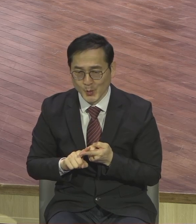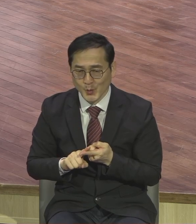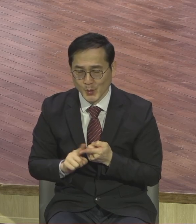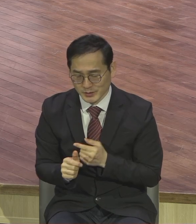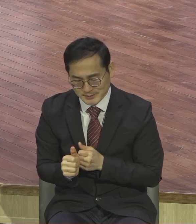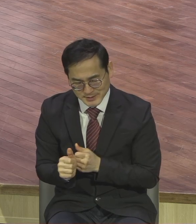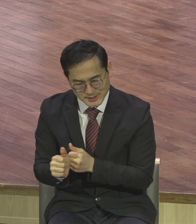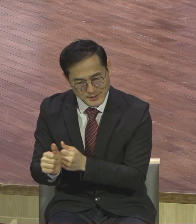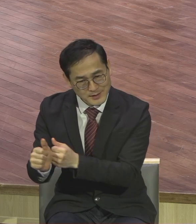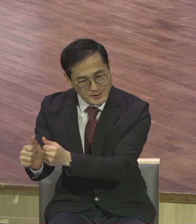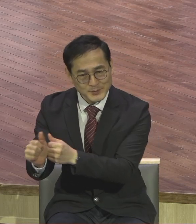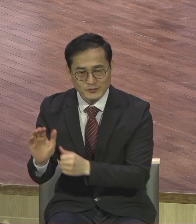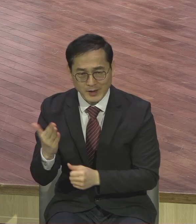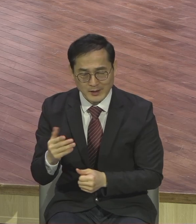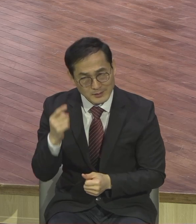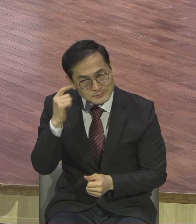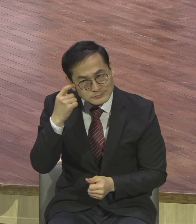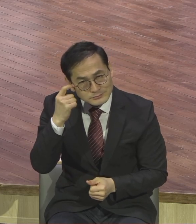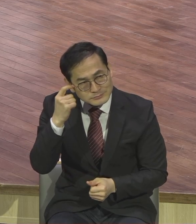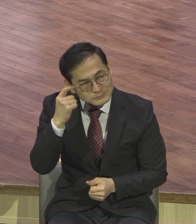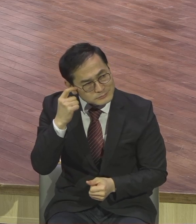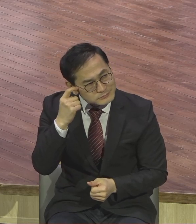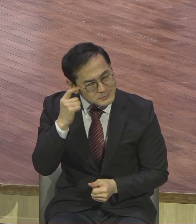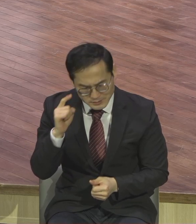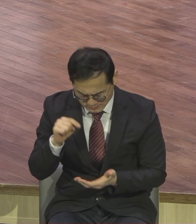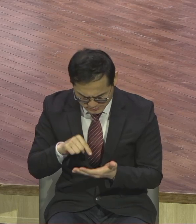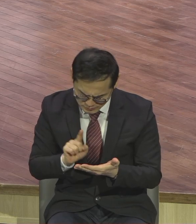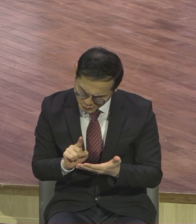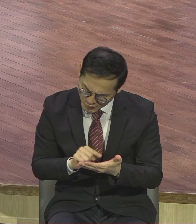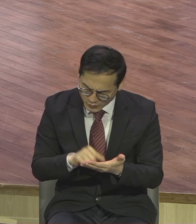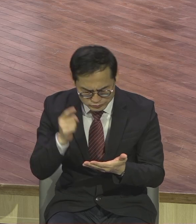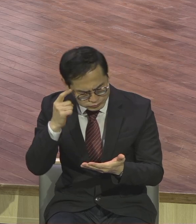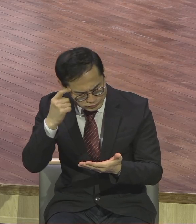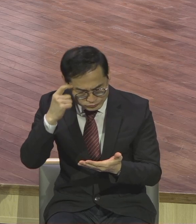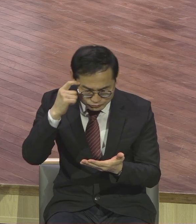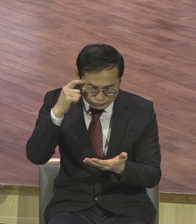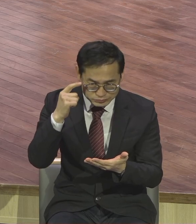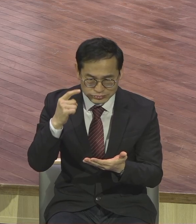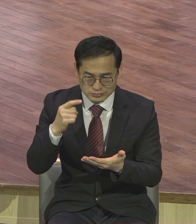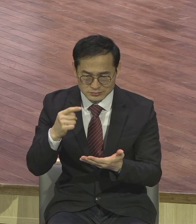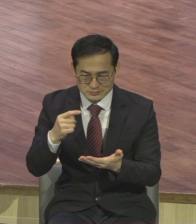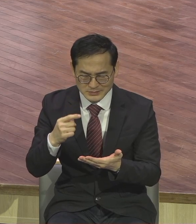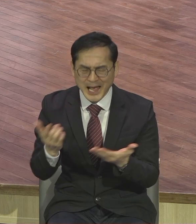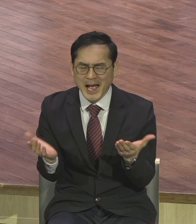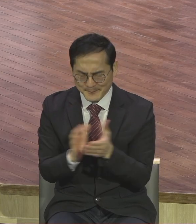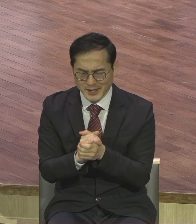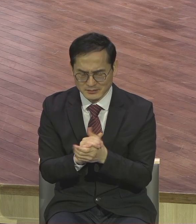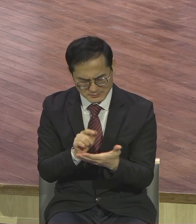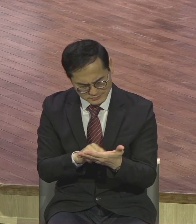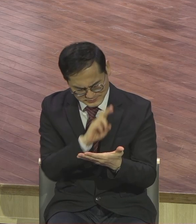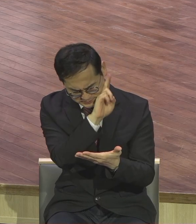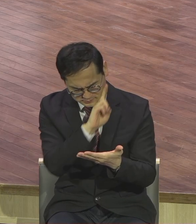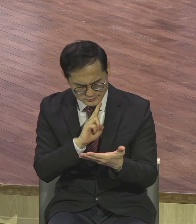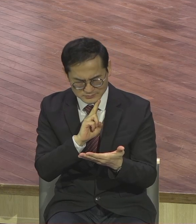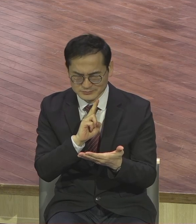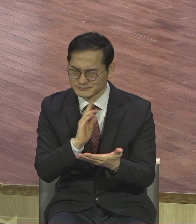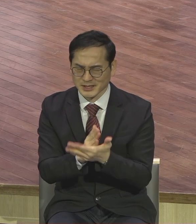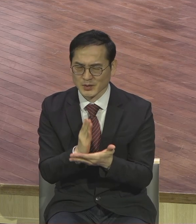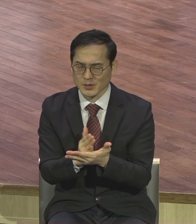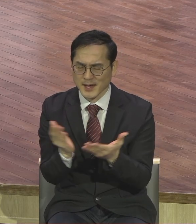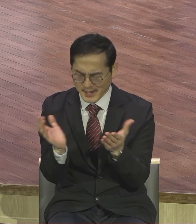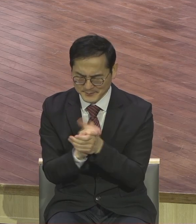생각하지 말고 다른 계산하지 말고 잡생각하지 말고 그냥 말씀만 따라가면 돼요. 그것이 홍해